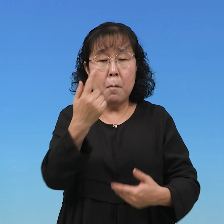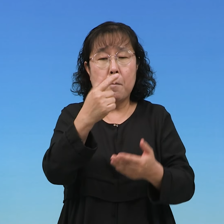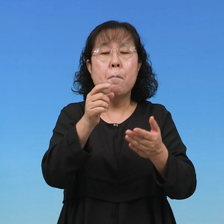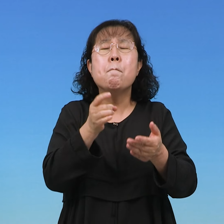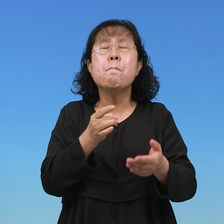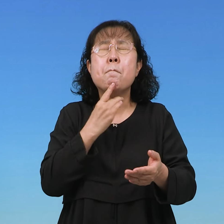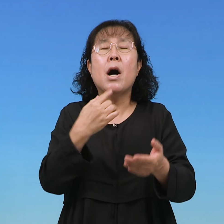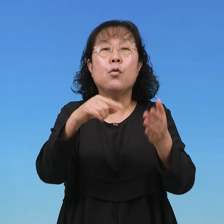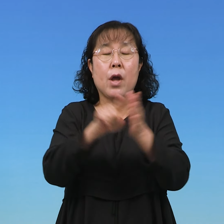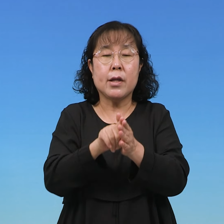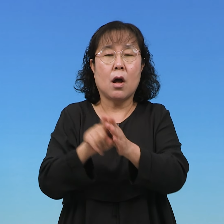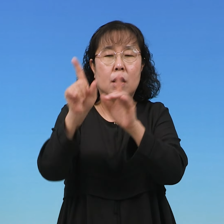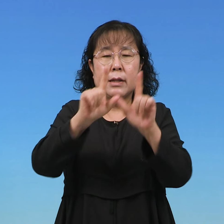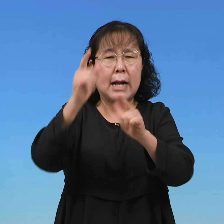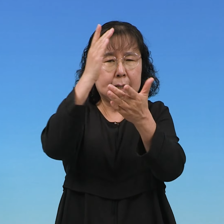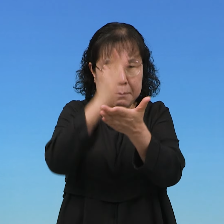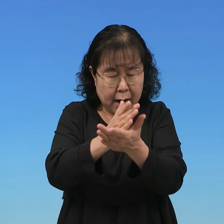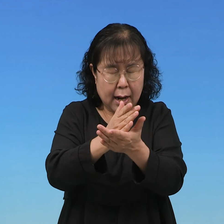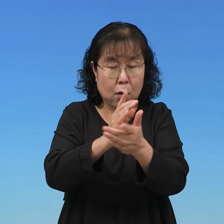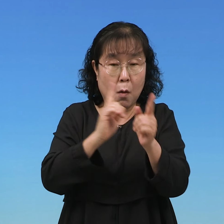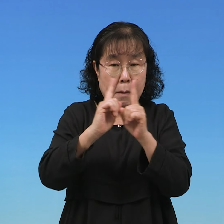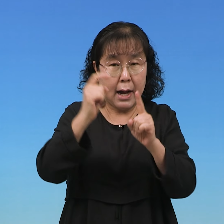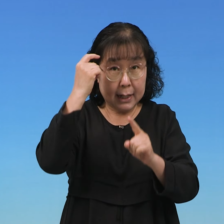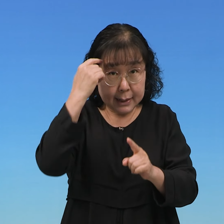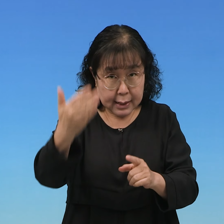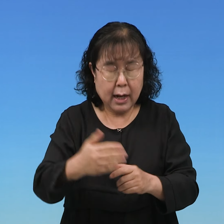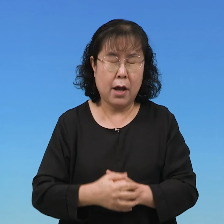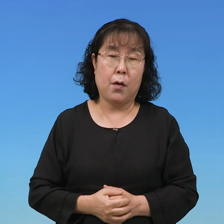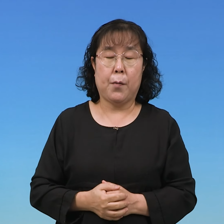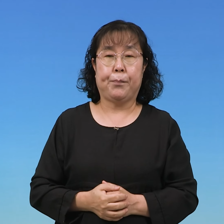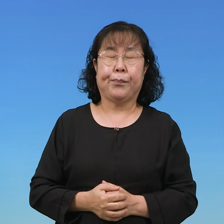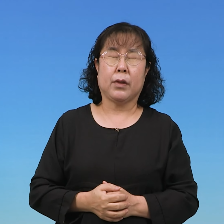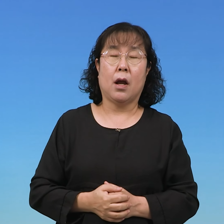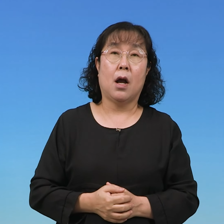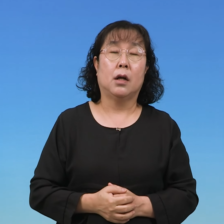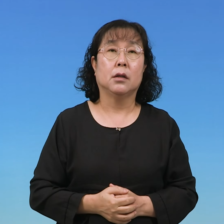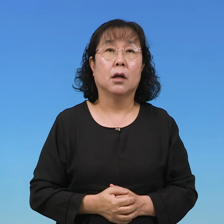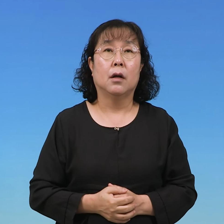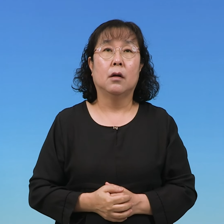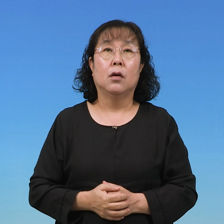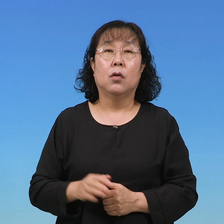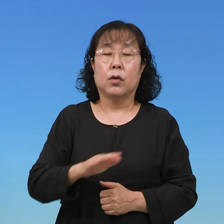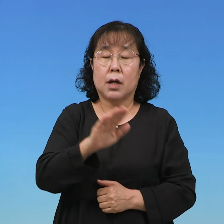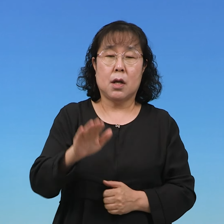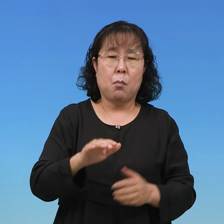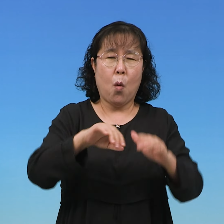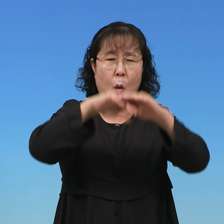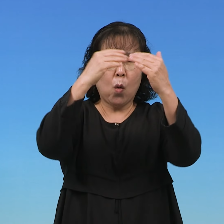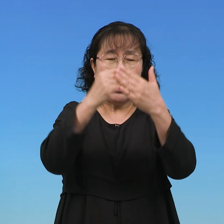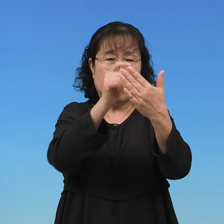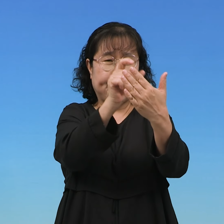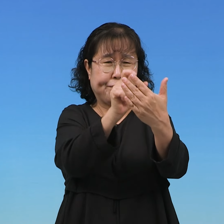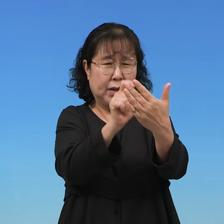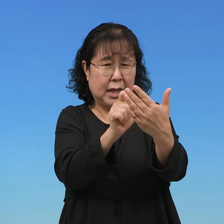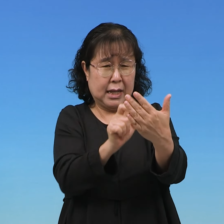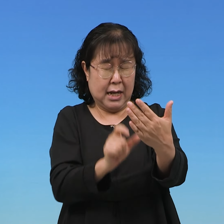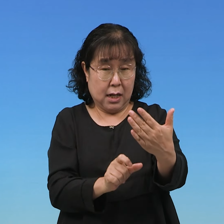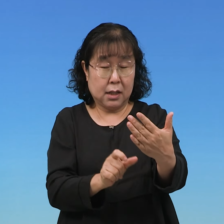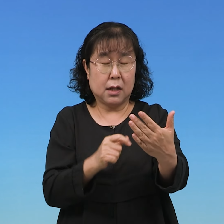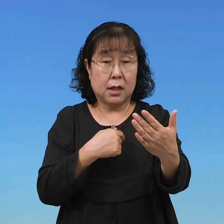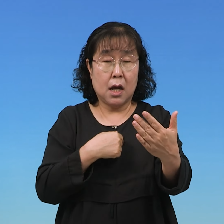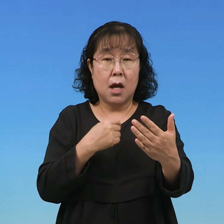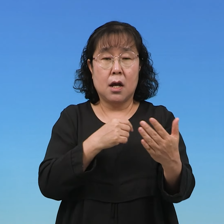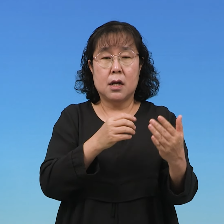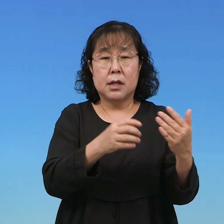생각하는데요. 그 부분을 다시 한번 읽어드리겠습니다. 취업, 창업, 결혼, 육아, 교육,